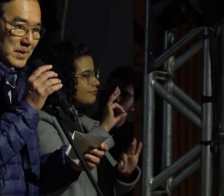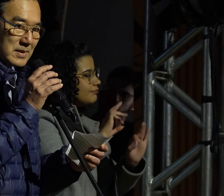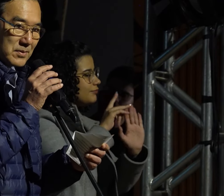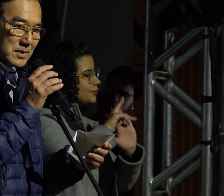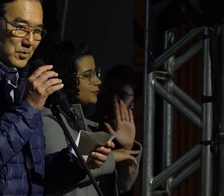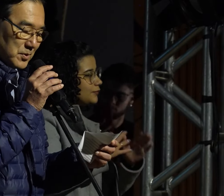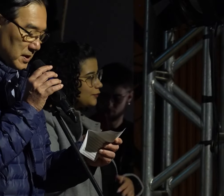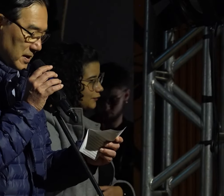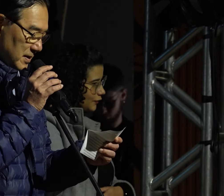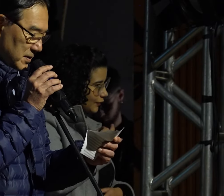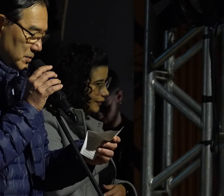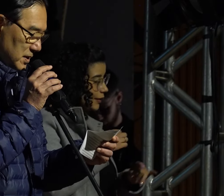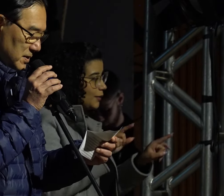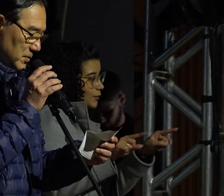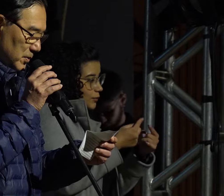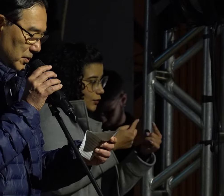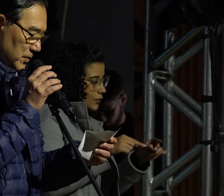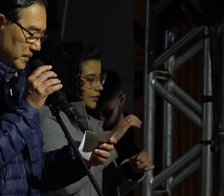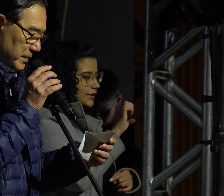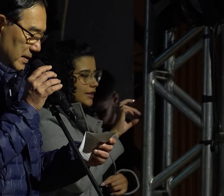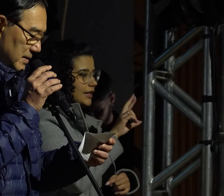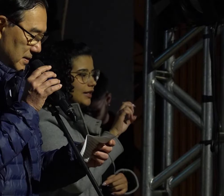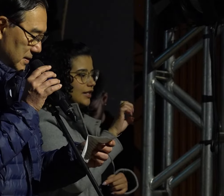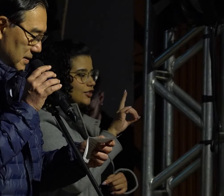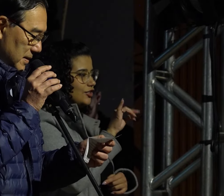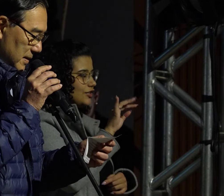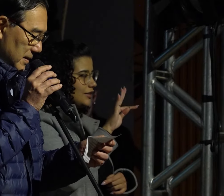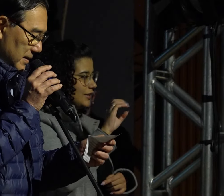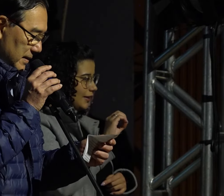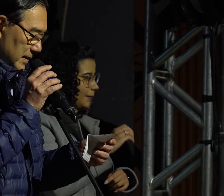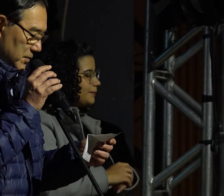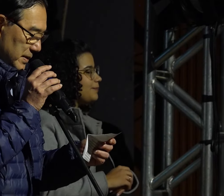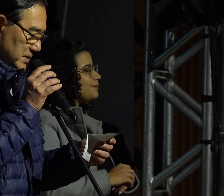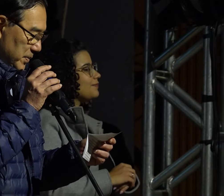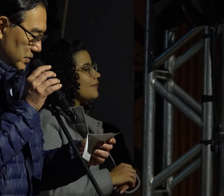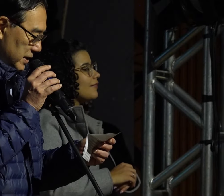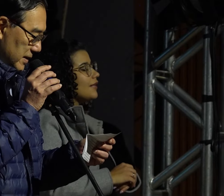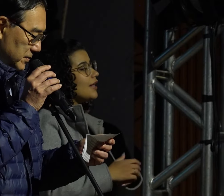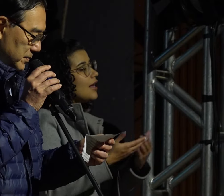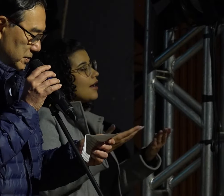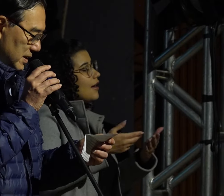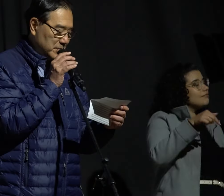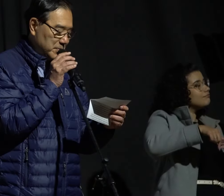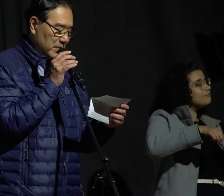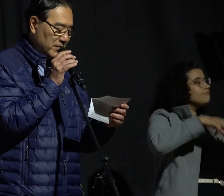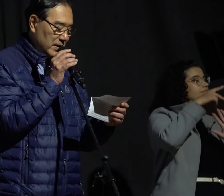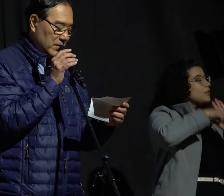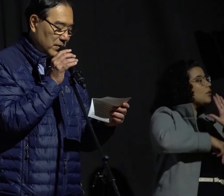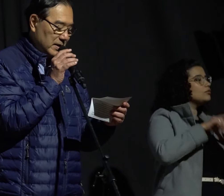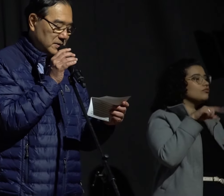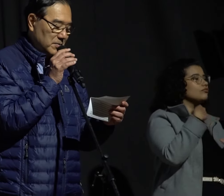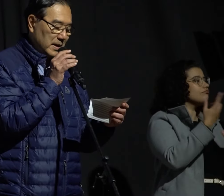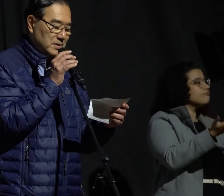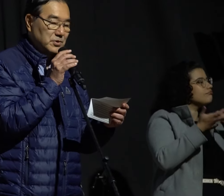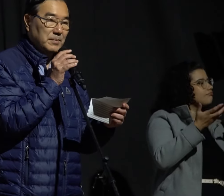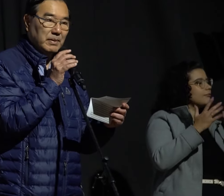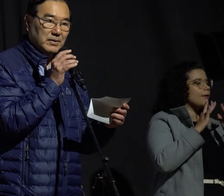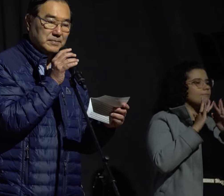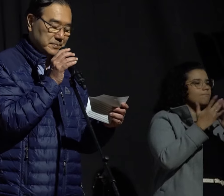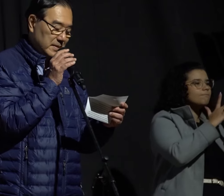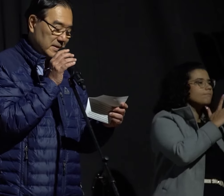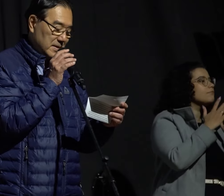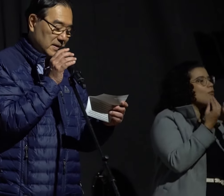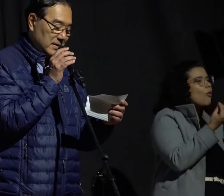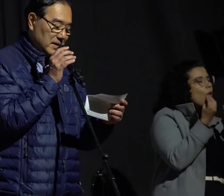presidente da Comissão de Música Erudita do Bunkyo. Com esse projeto, buscamos promover a conexão